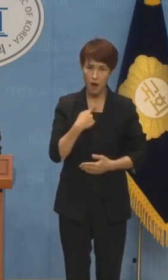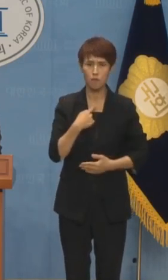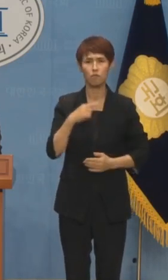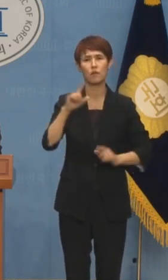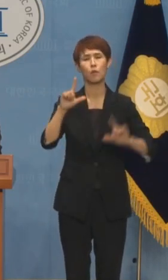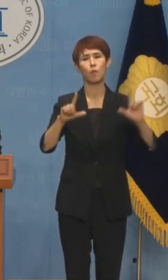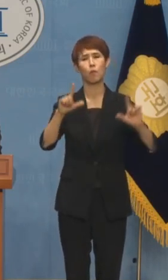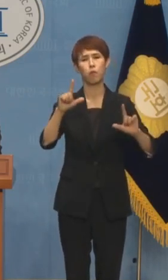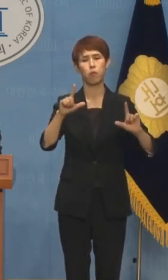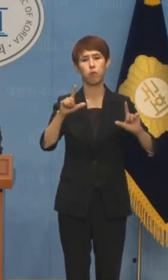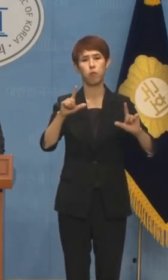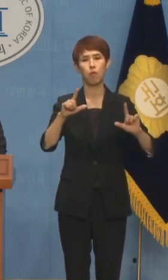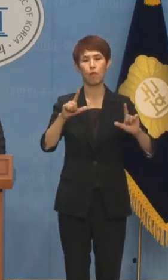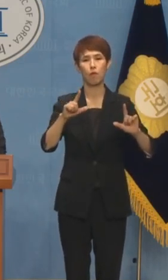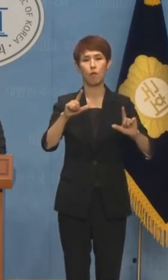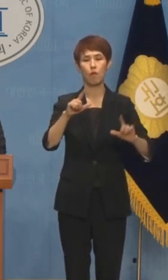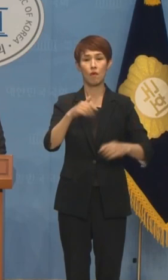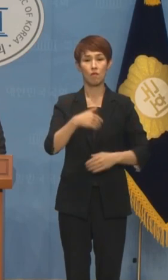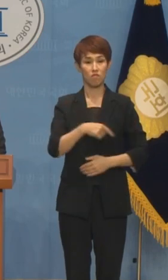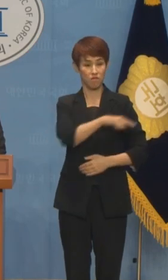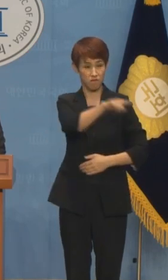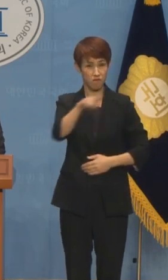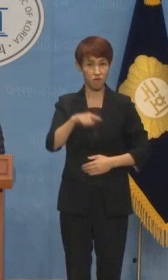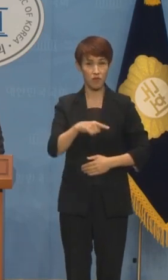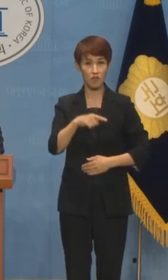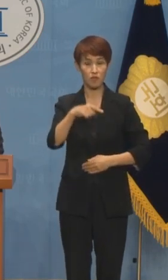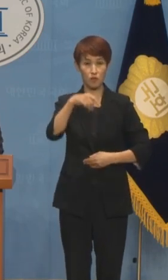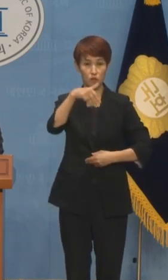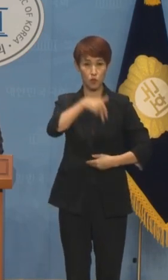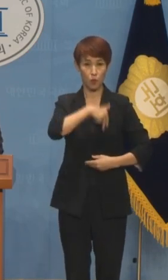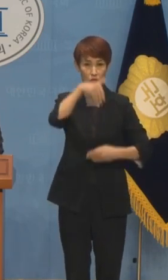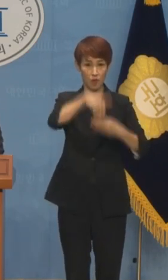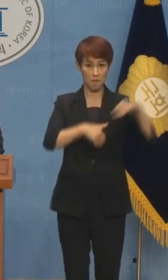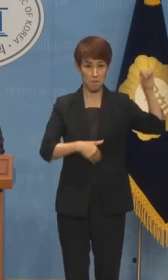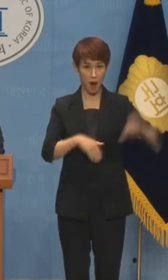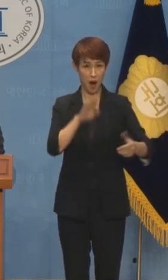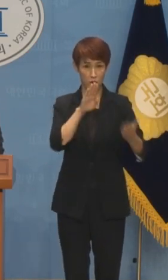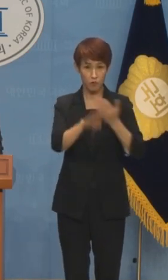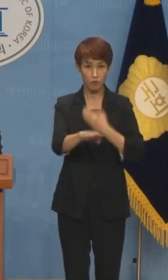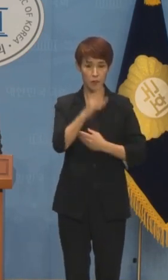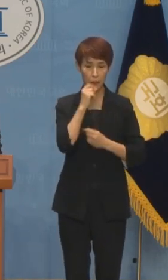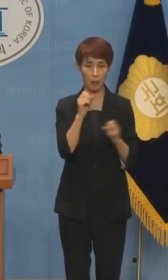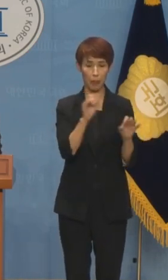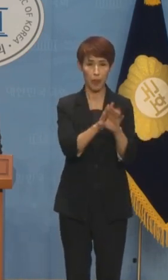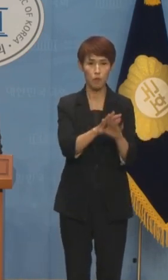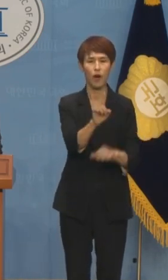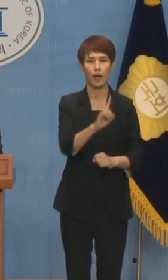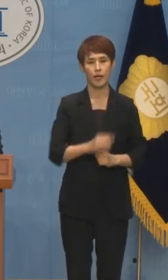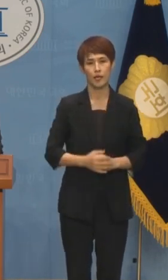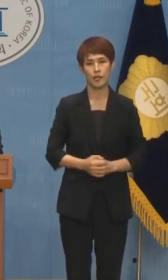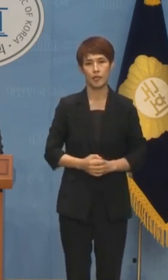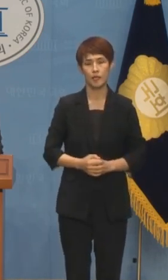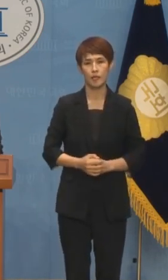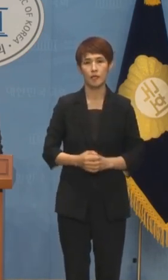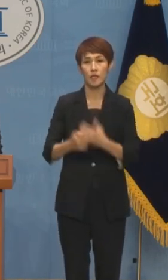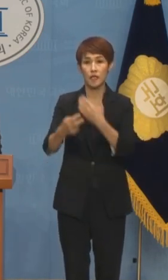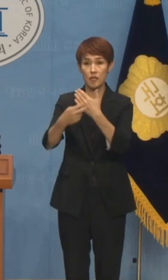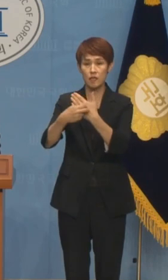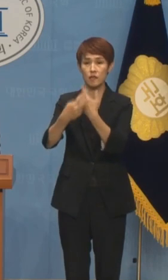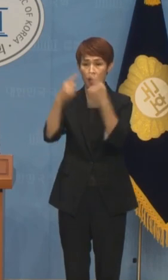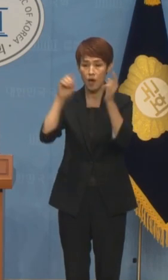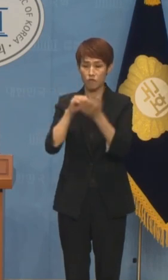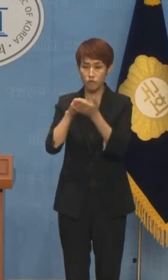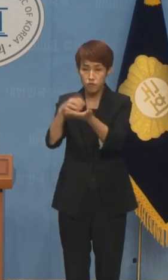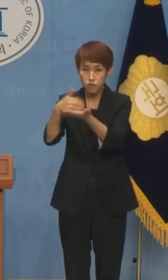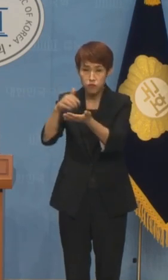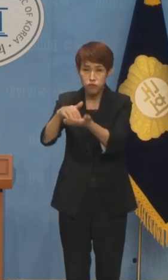태도는 여권의 총선 참패 이후 온데간데 없이 사라졌습니다. 결국 의대 증원의 결기는